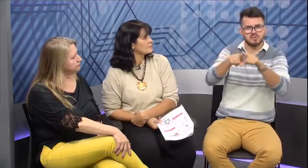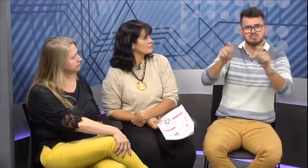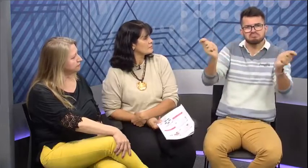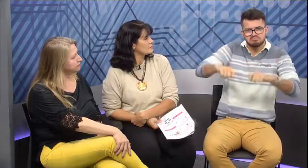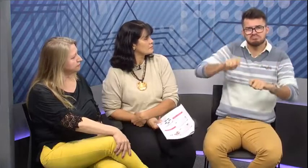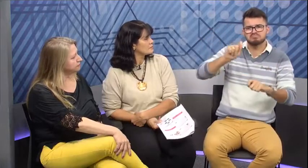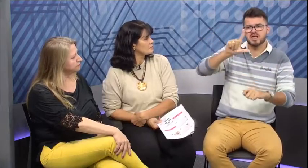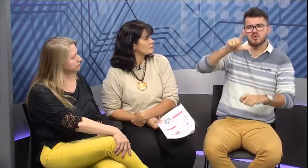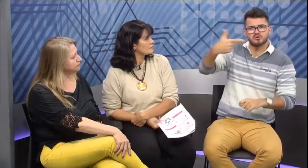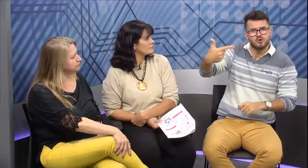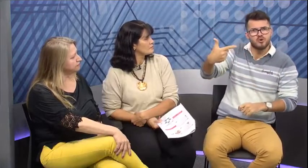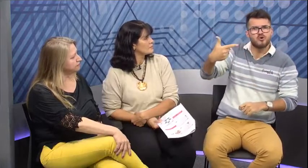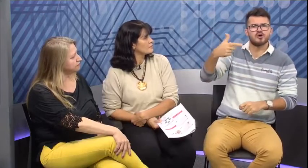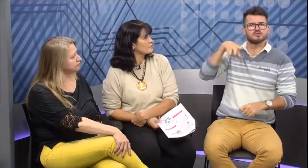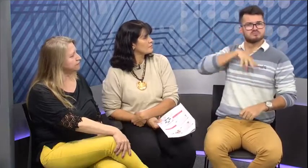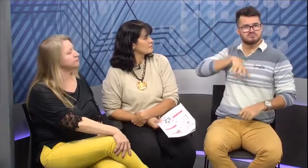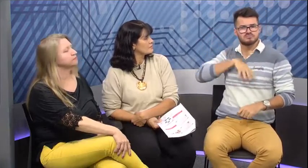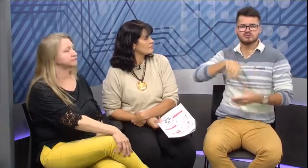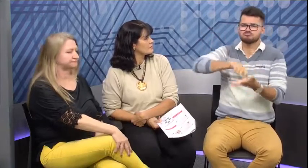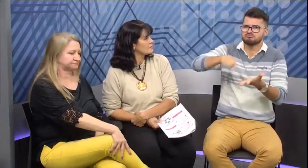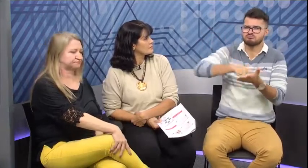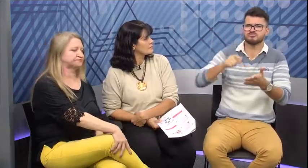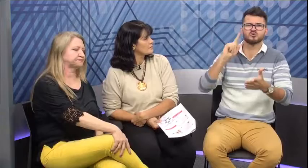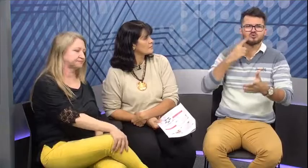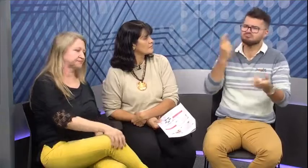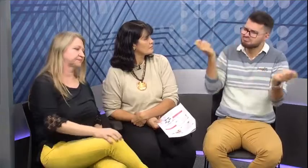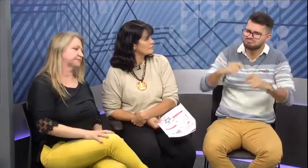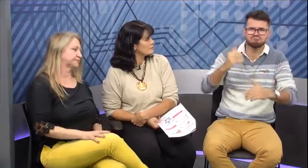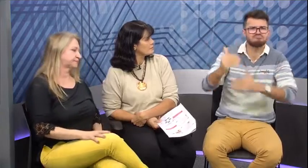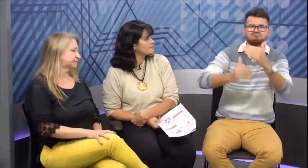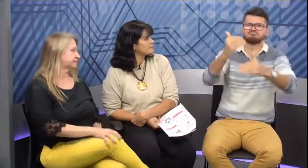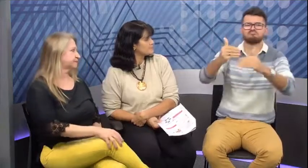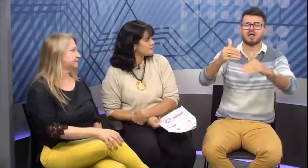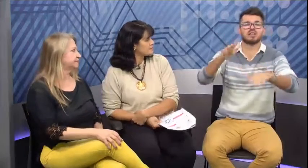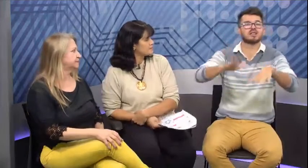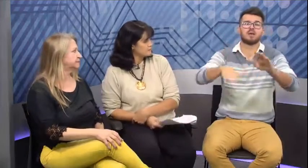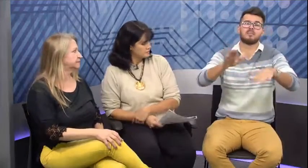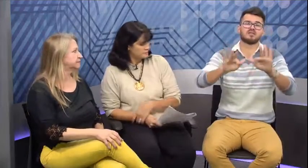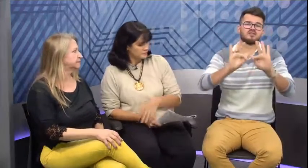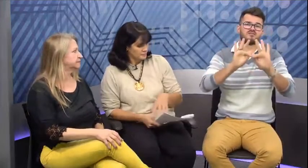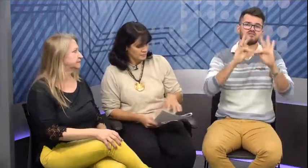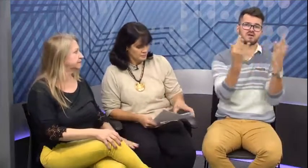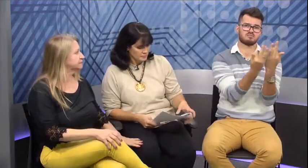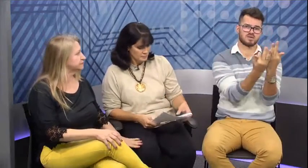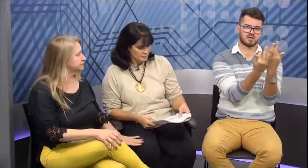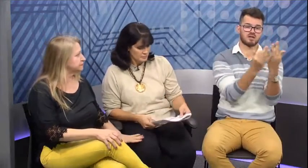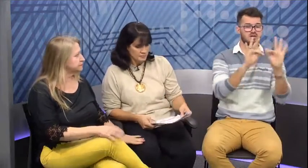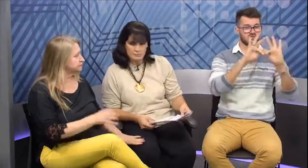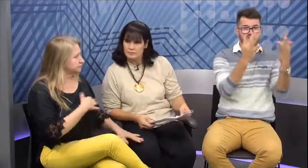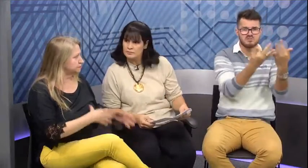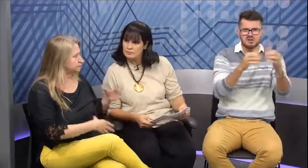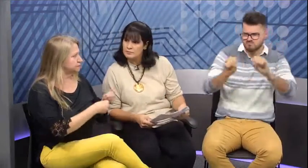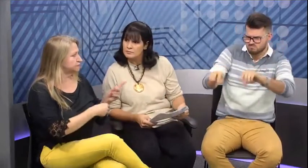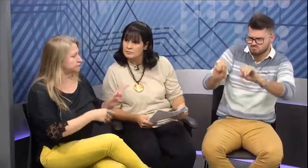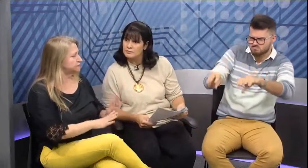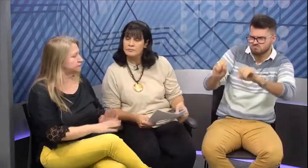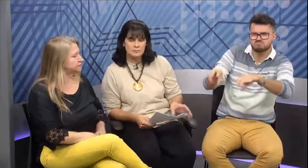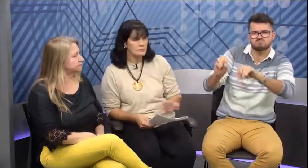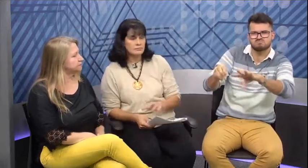indivíduo pode se desenvolver, né, pode se desenvolver em relação à língua portuguesa como segunda língua. Isso tudo vai depender, é